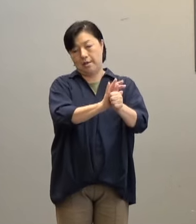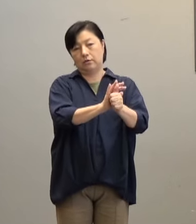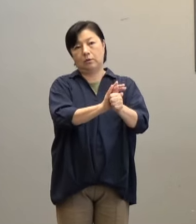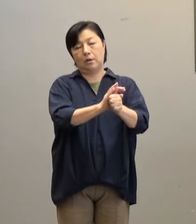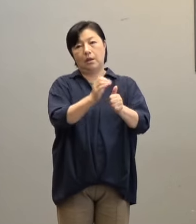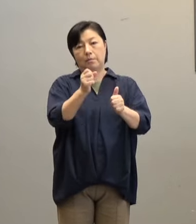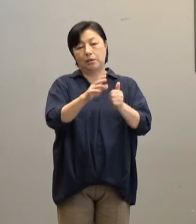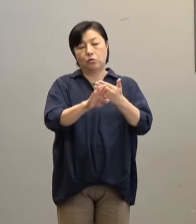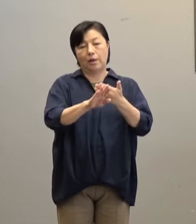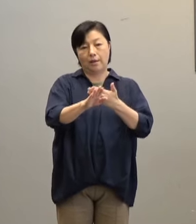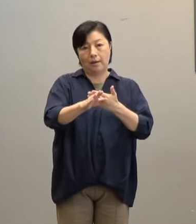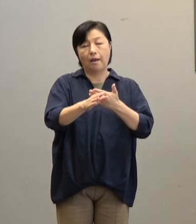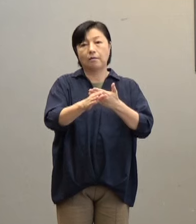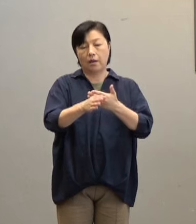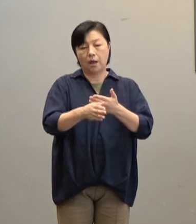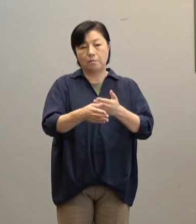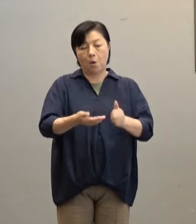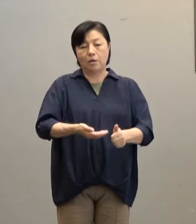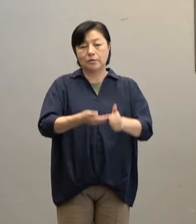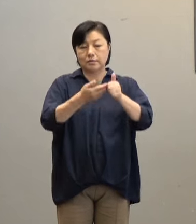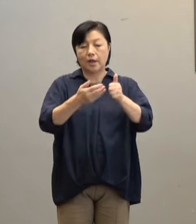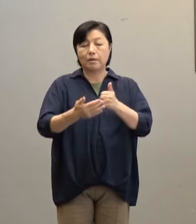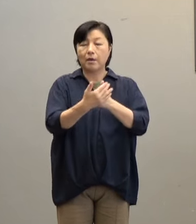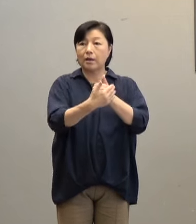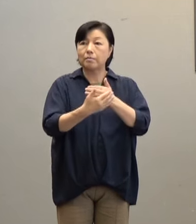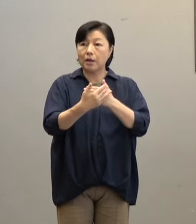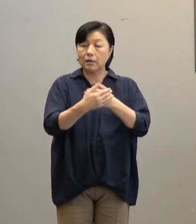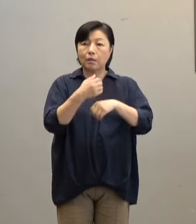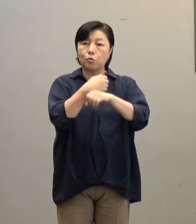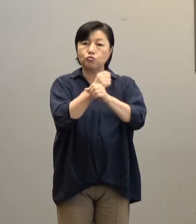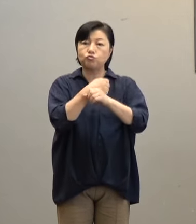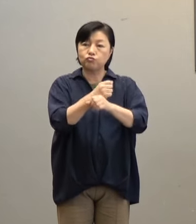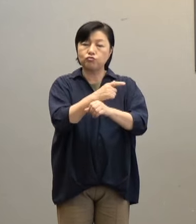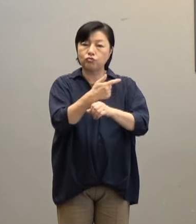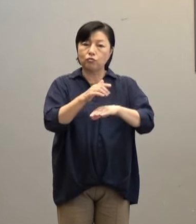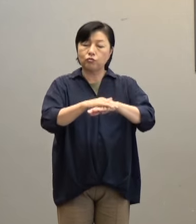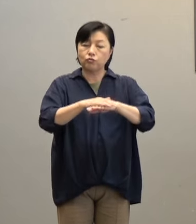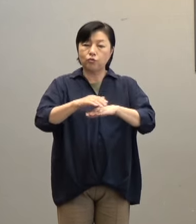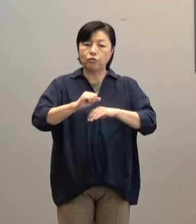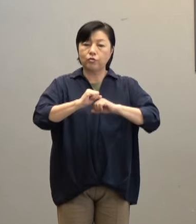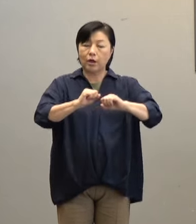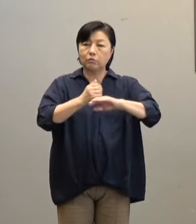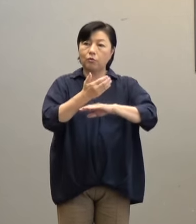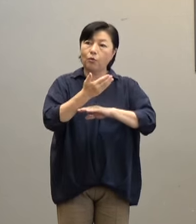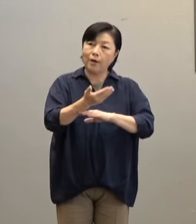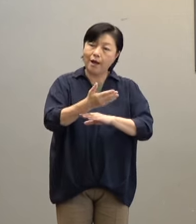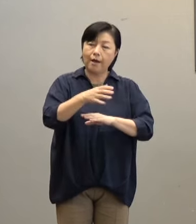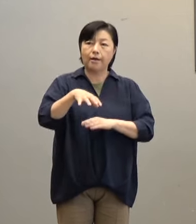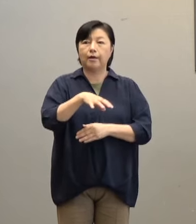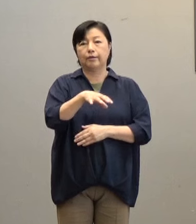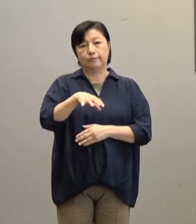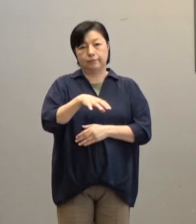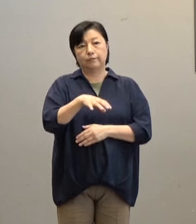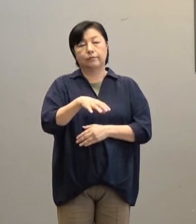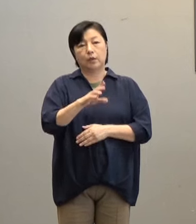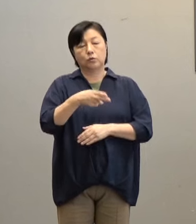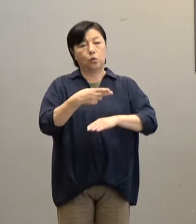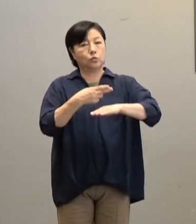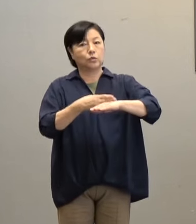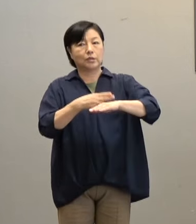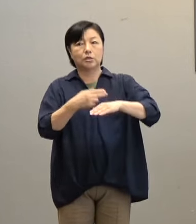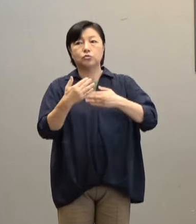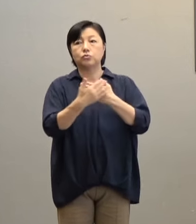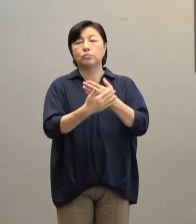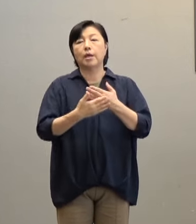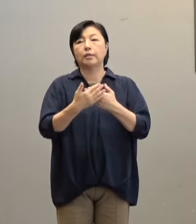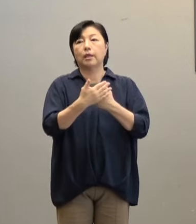にもこう栽培面においてですね、そうした工夫をどのような部分でしていくのかというところのですね、そうしたこう技術面での